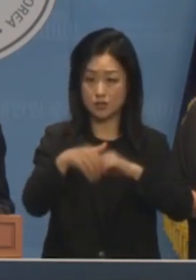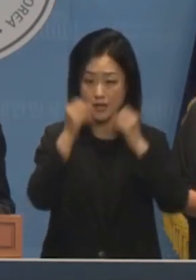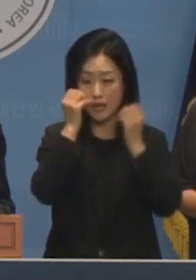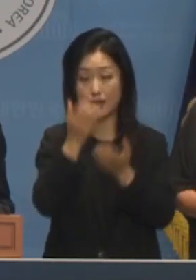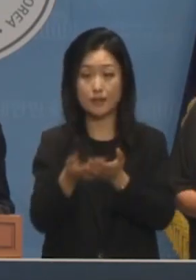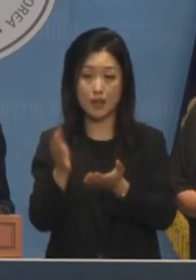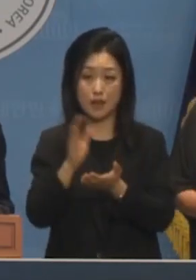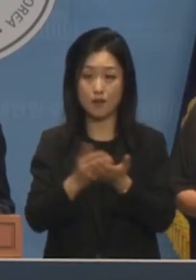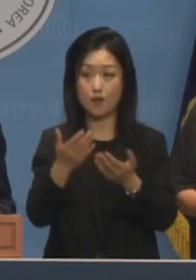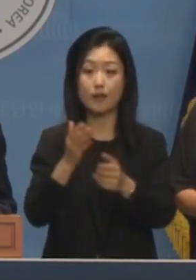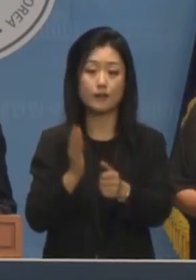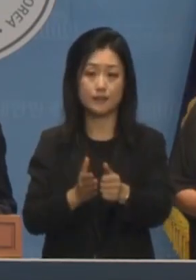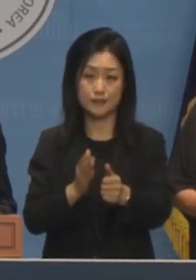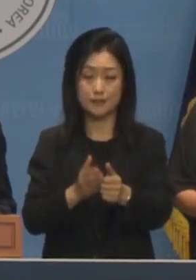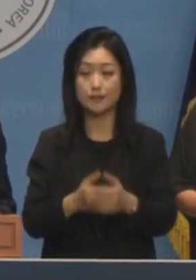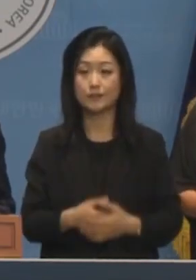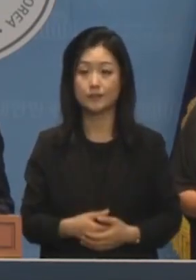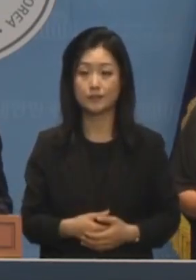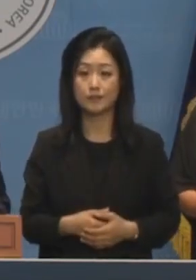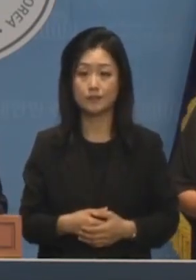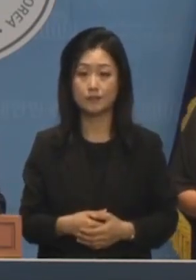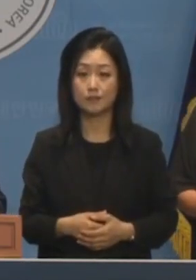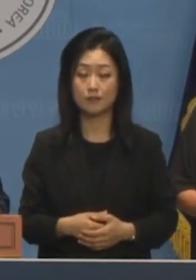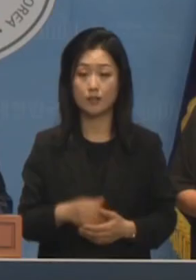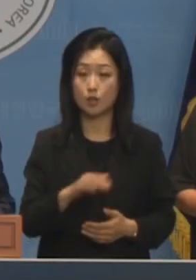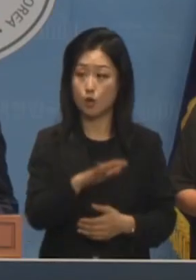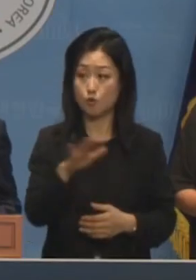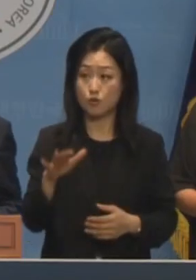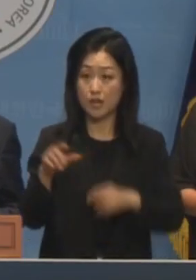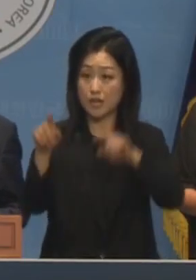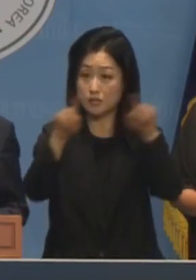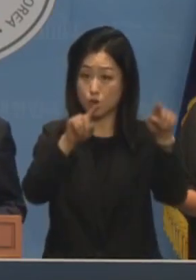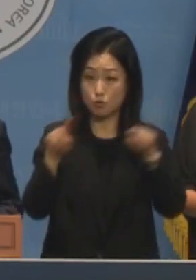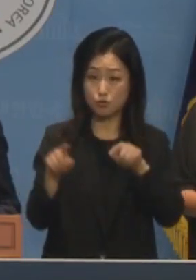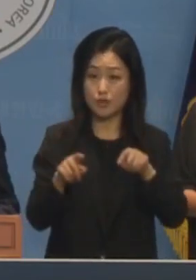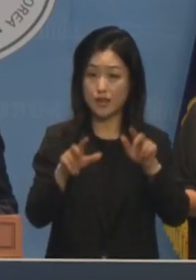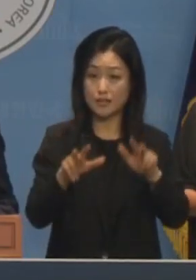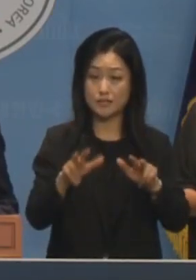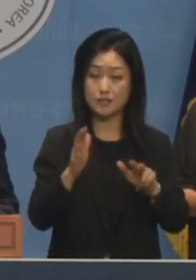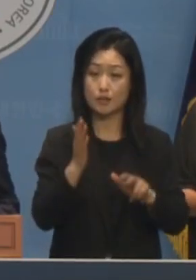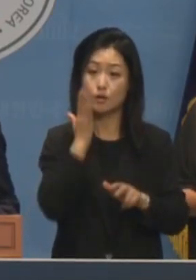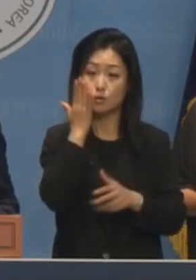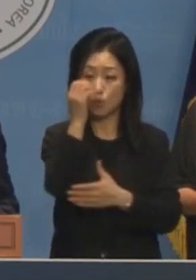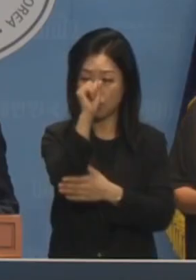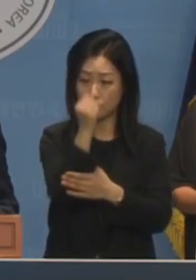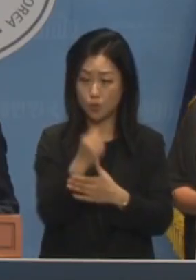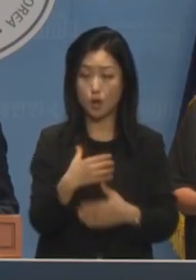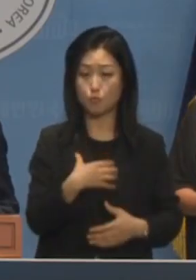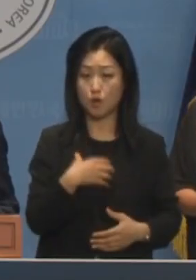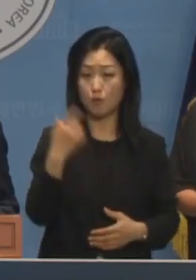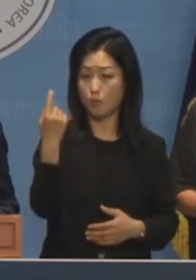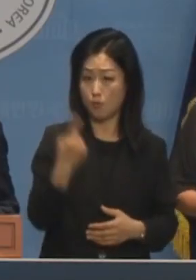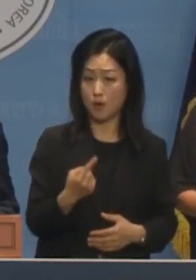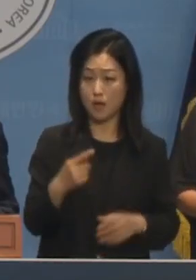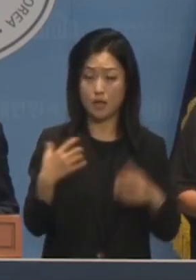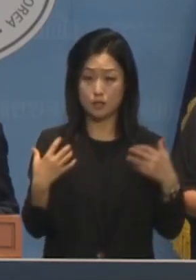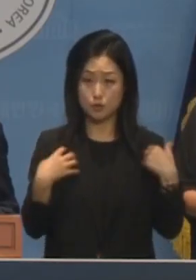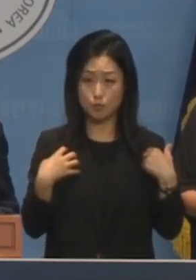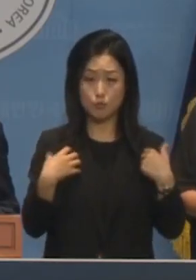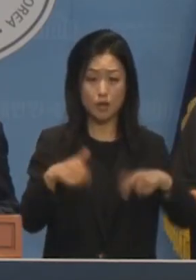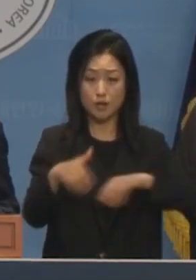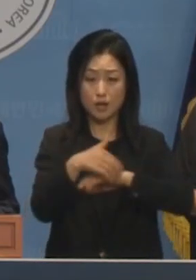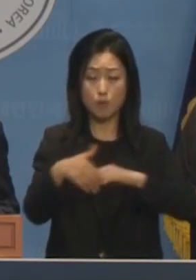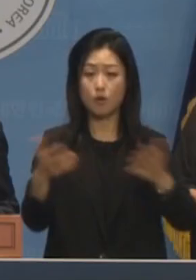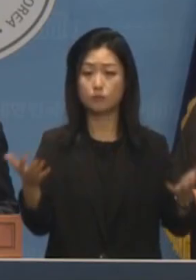획기적인 개선이 필수적이다. 우리는 전국을 뒤덮은 녹조의 위협 앞에서 정부의 부재를 경험하고